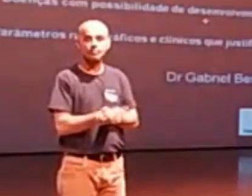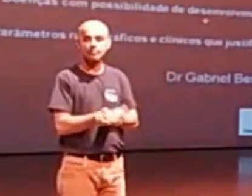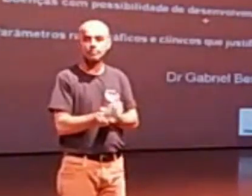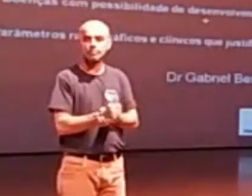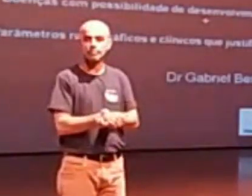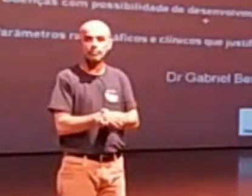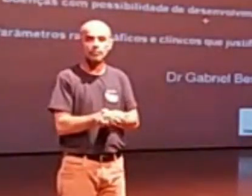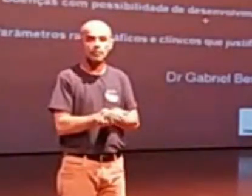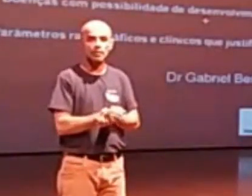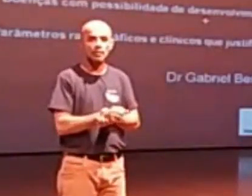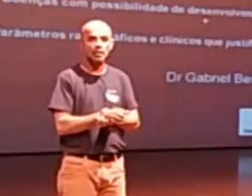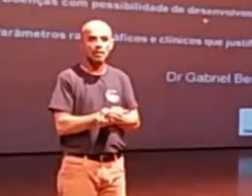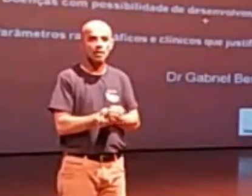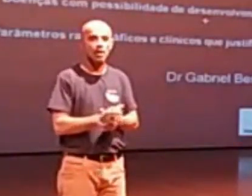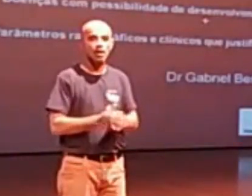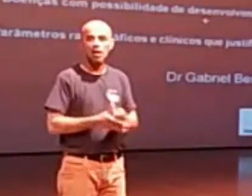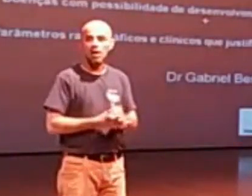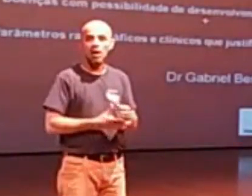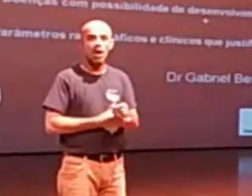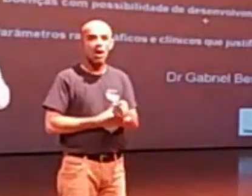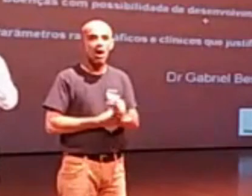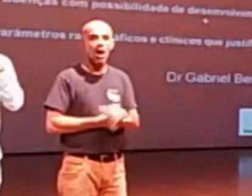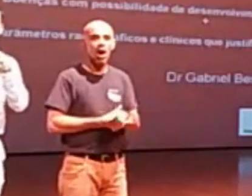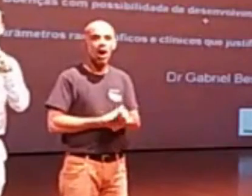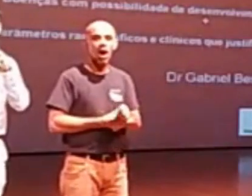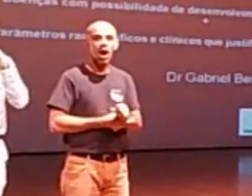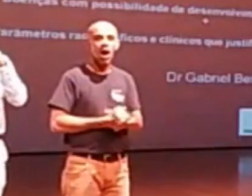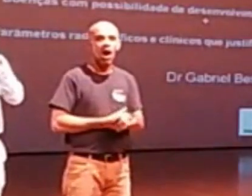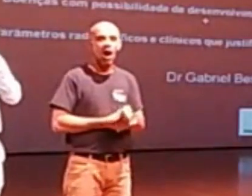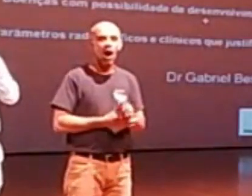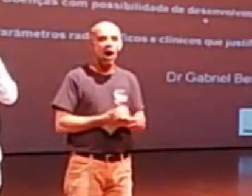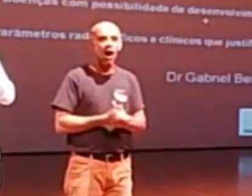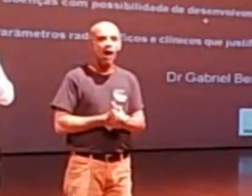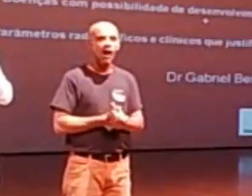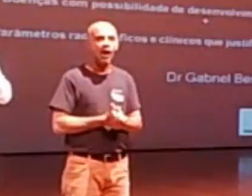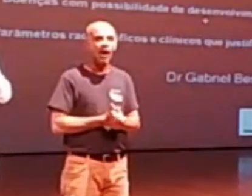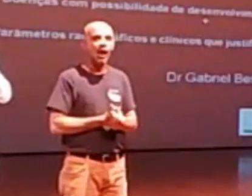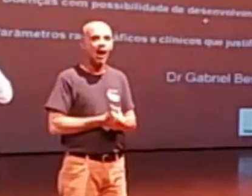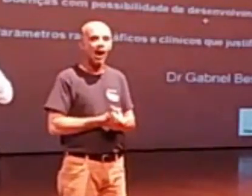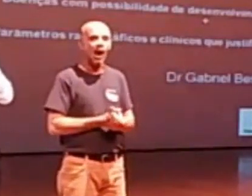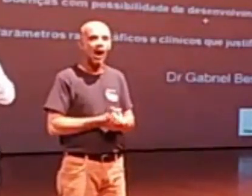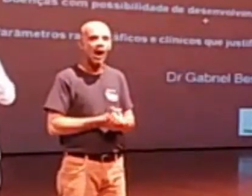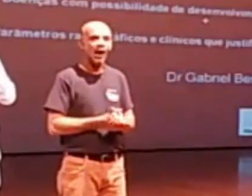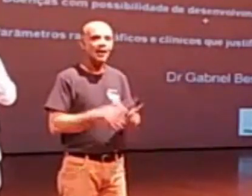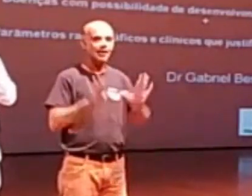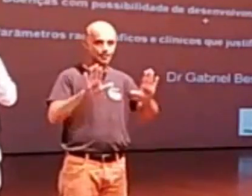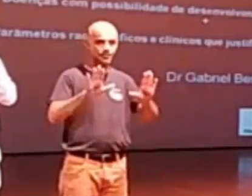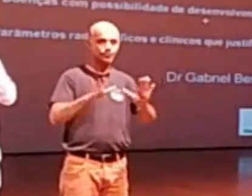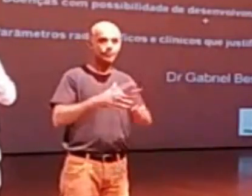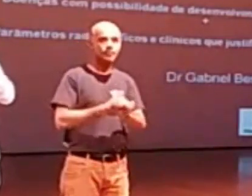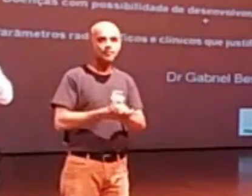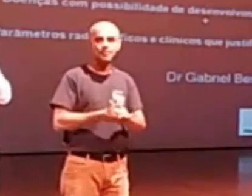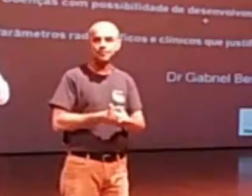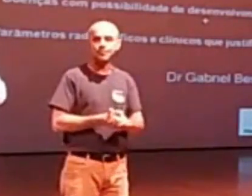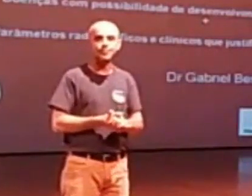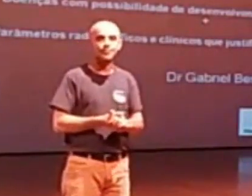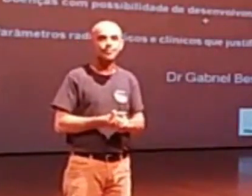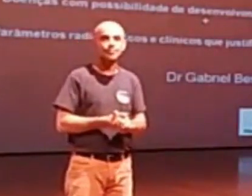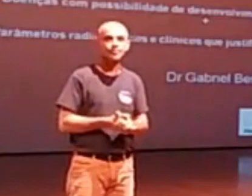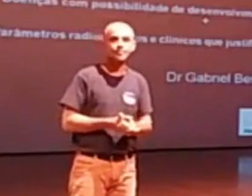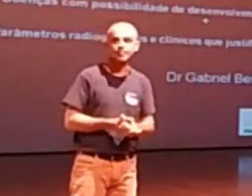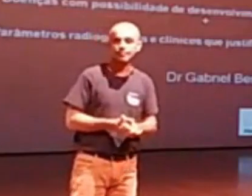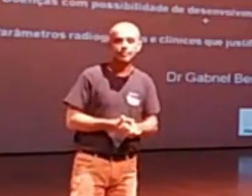Prieta está aqui? Tá. Queria que ela continuasse aqui fazendo favor, que você vai ver, Prieta. Não, pode ficar sentada, mas é só para ver um